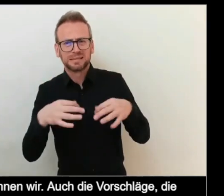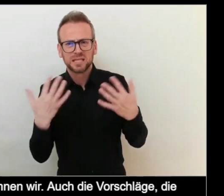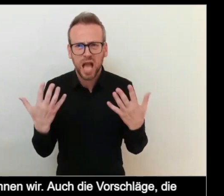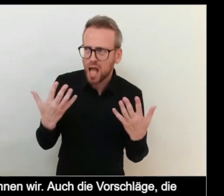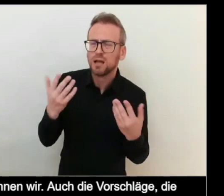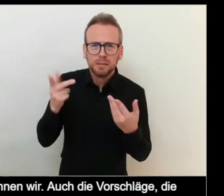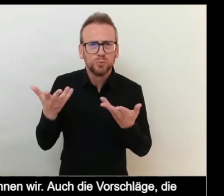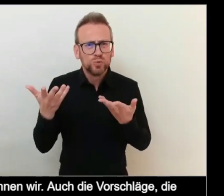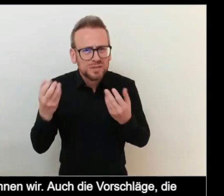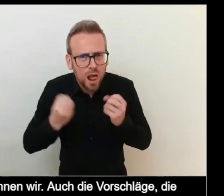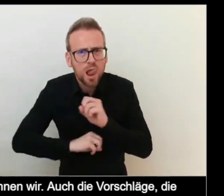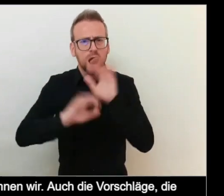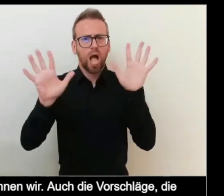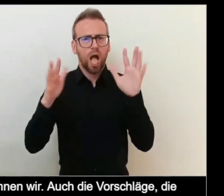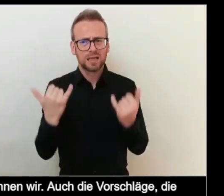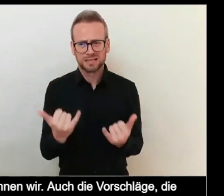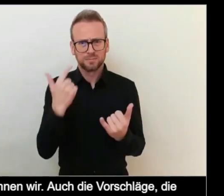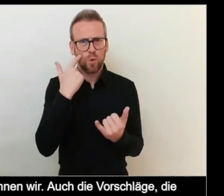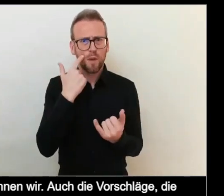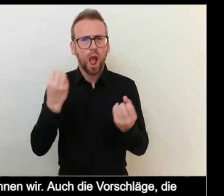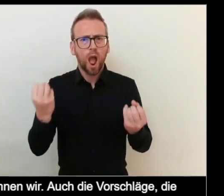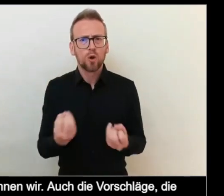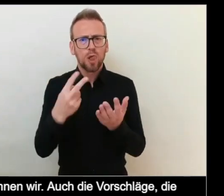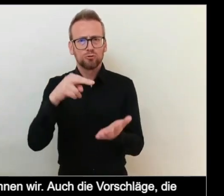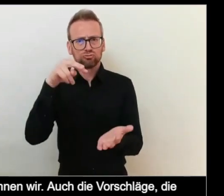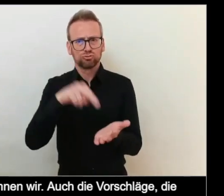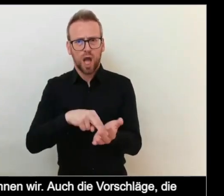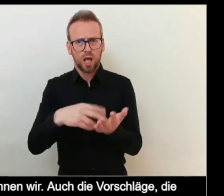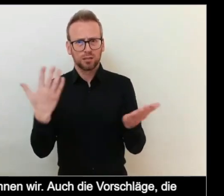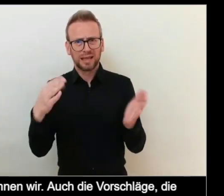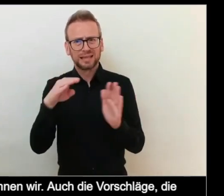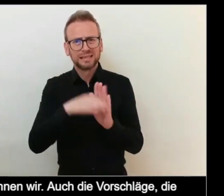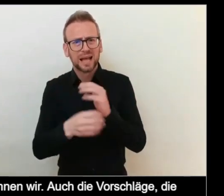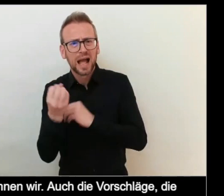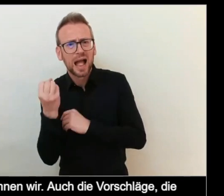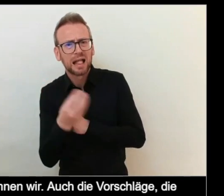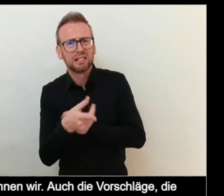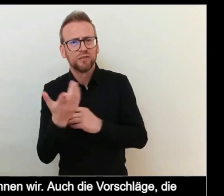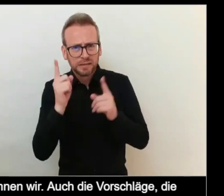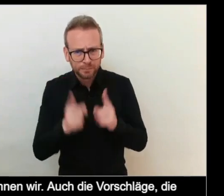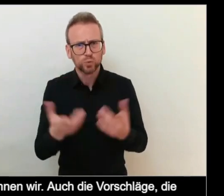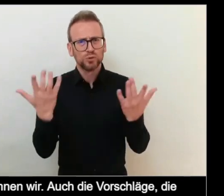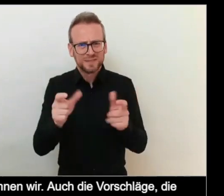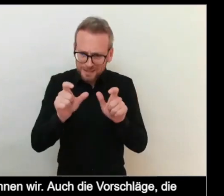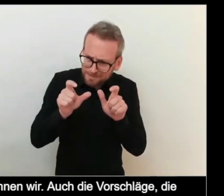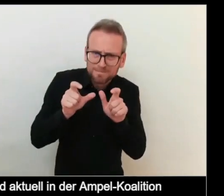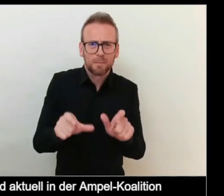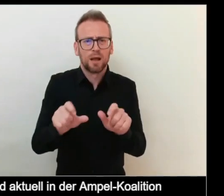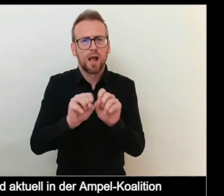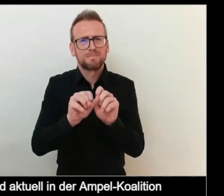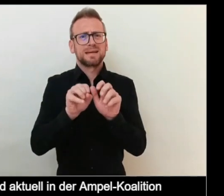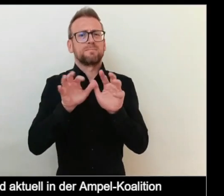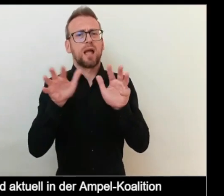die Voraussetzungen sind sehr vage formuliert. Beispielsweise ist ein Kriterium die, zitiert es mal, signifikant